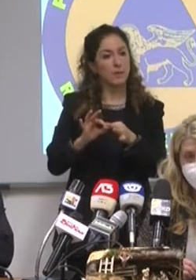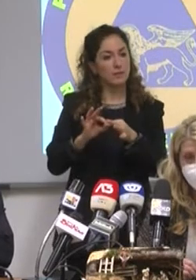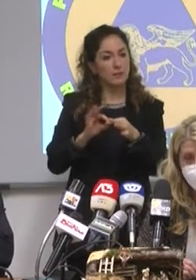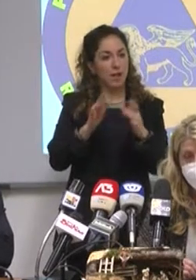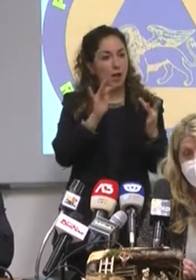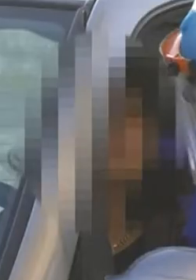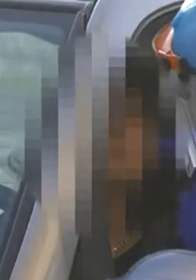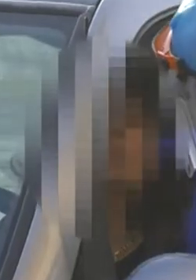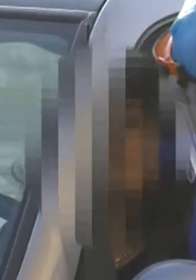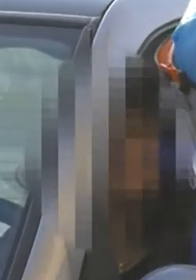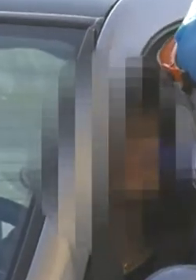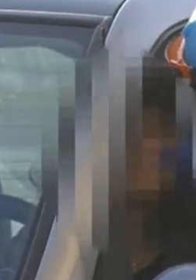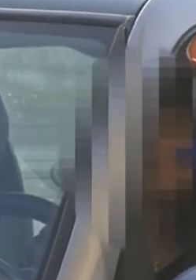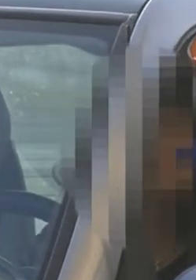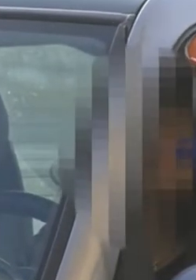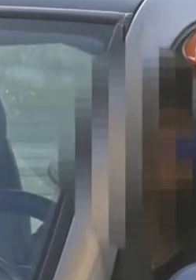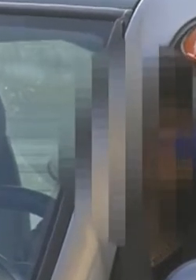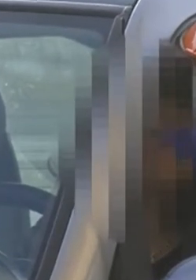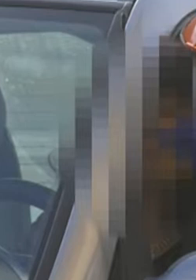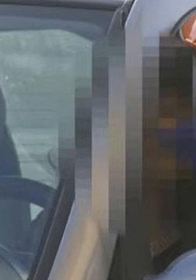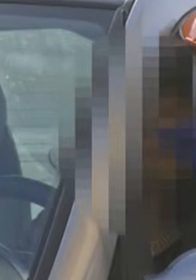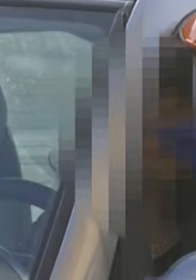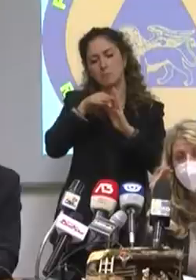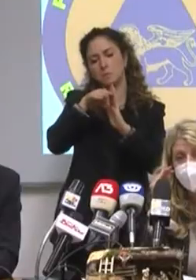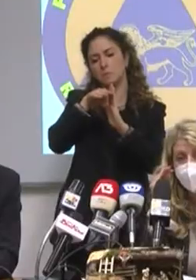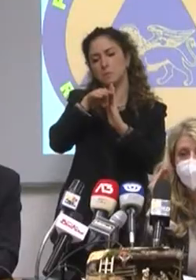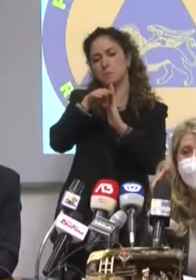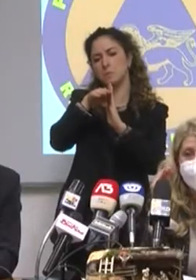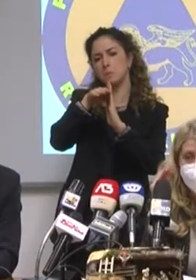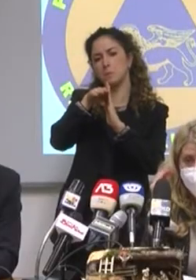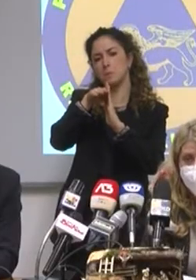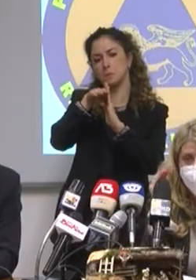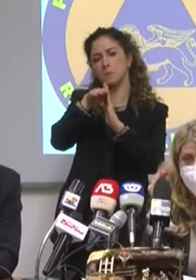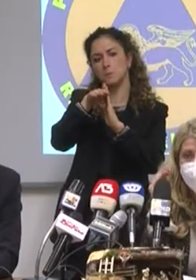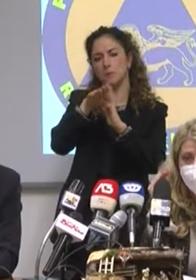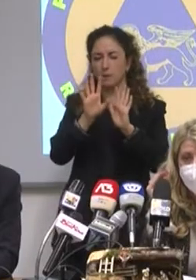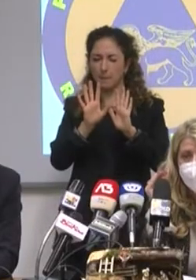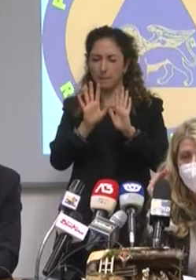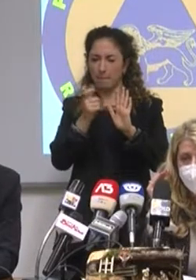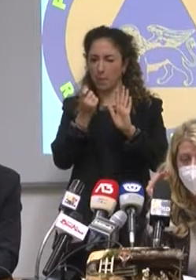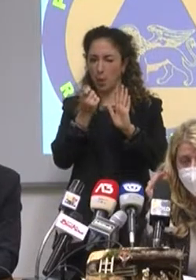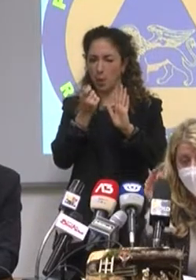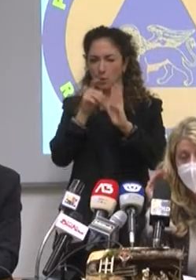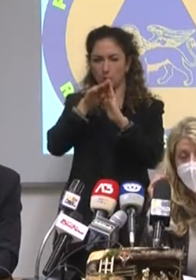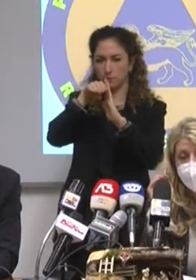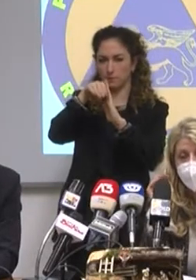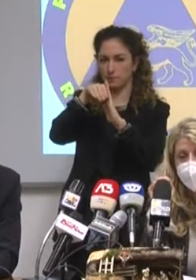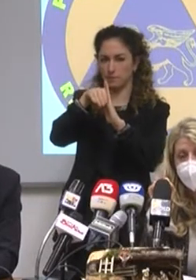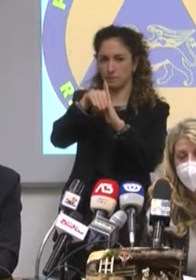della ricerca. Intanto si inizia a vedere la luce. Stiamo leggermente, ma dico leggermente scendendo.